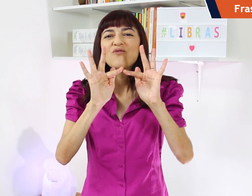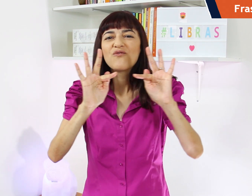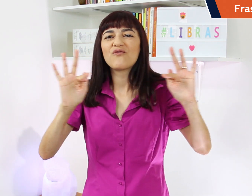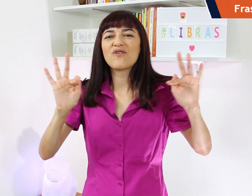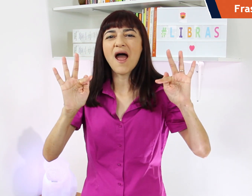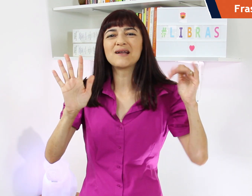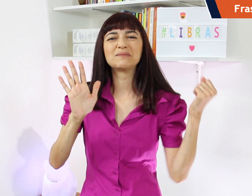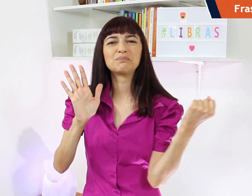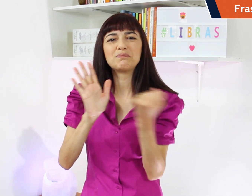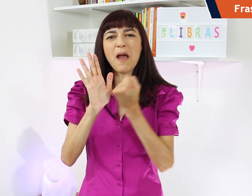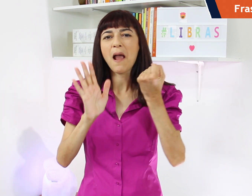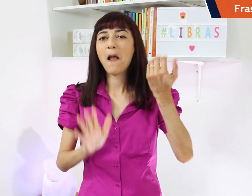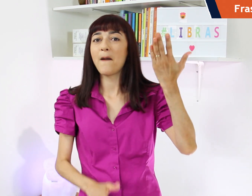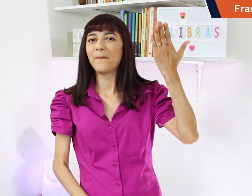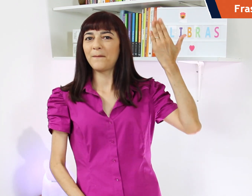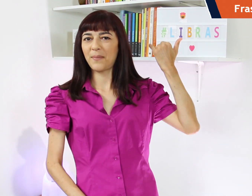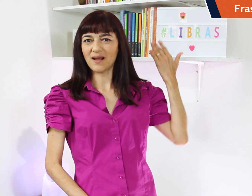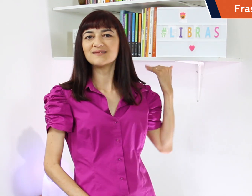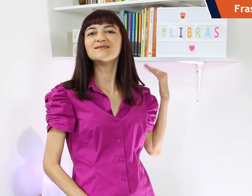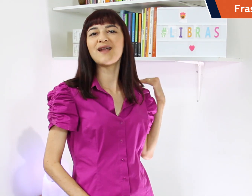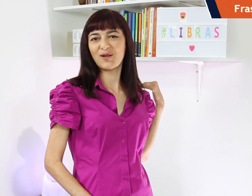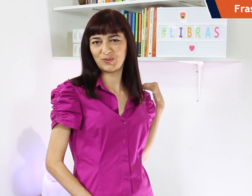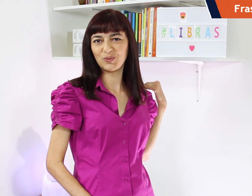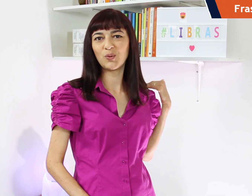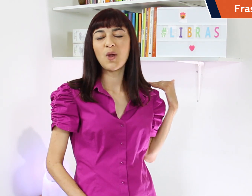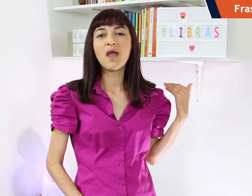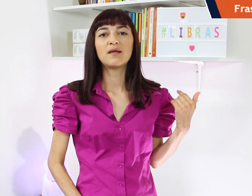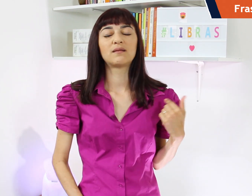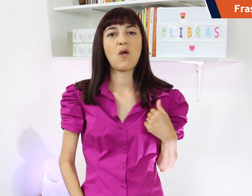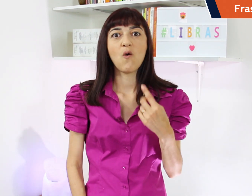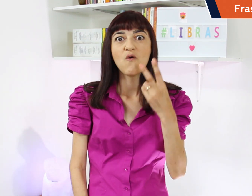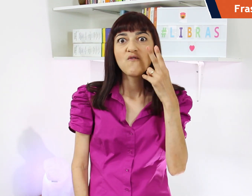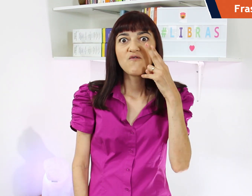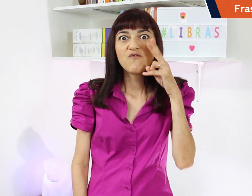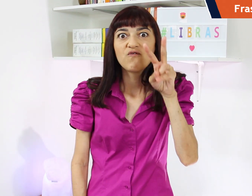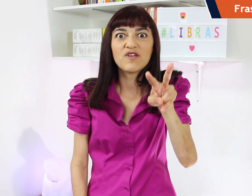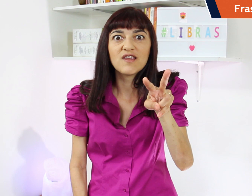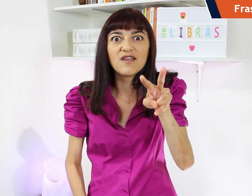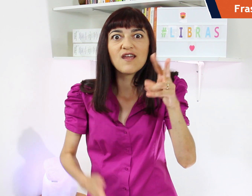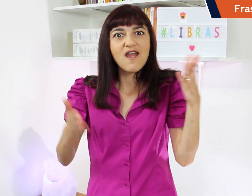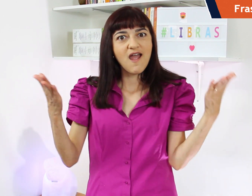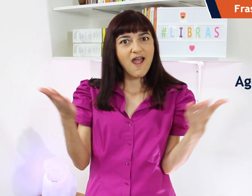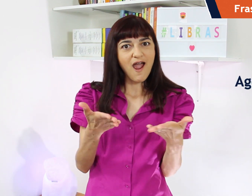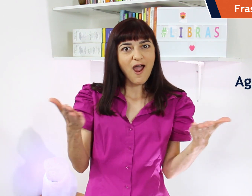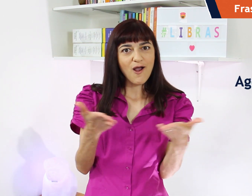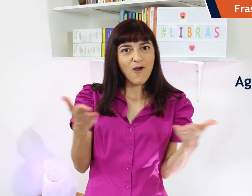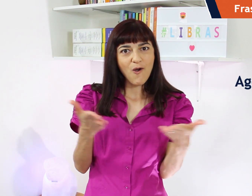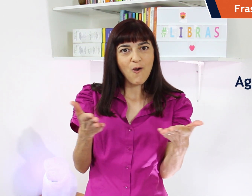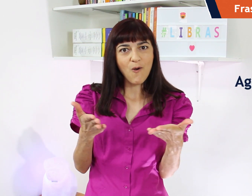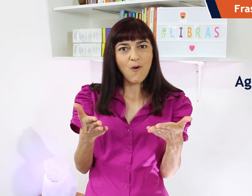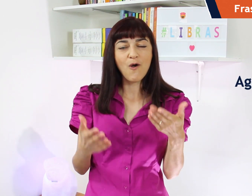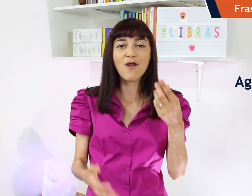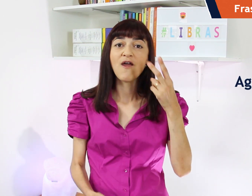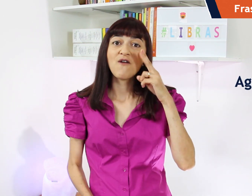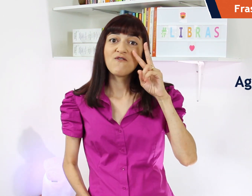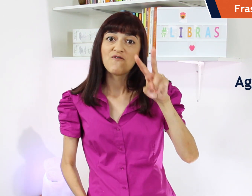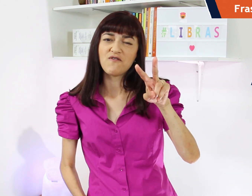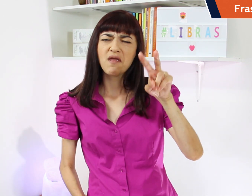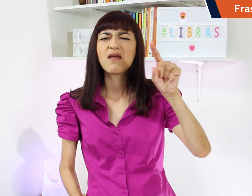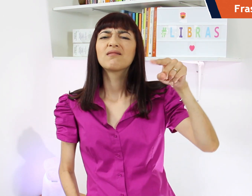Libras, é como se ele estivesse representando o passado na frase. Porque vejam, eu vi agora, vou ver depois e